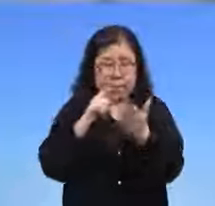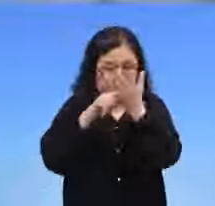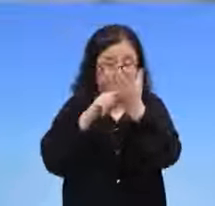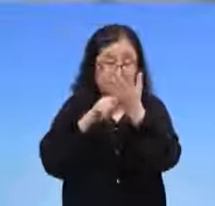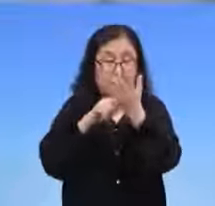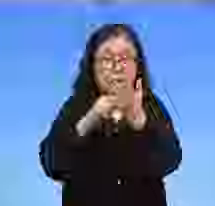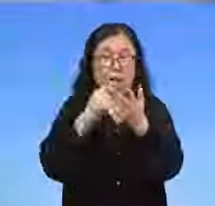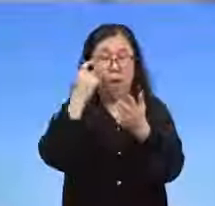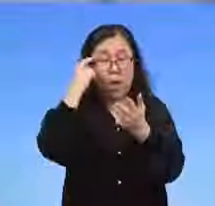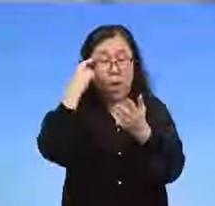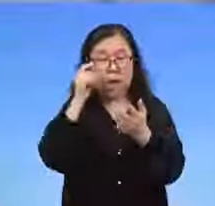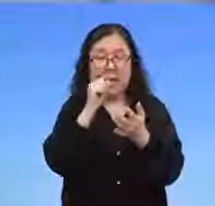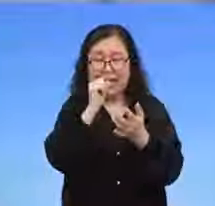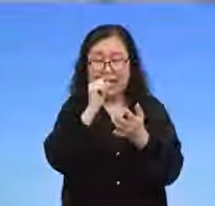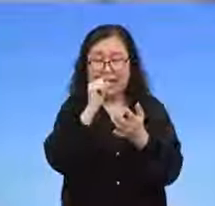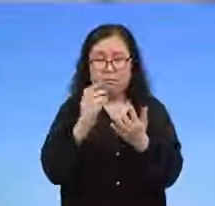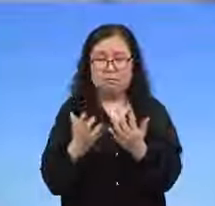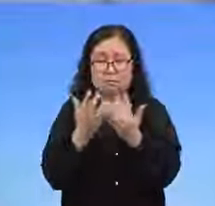갇혀야 하느냐고요?